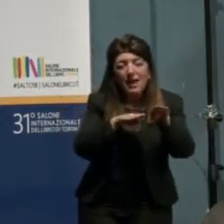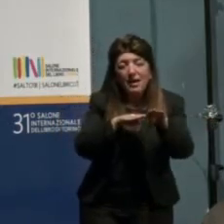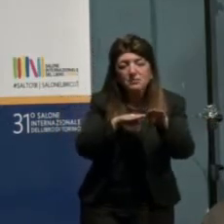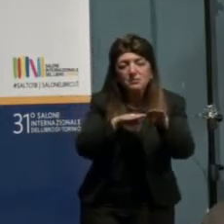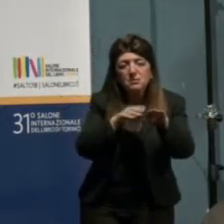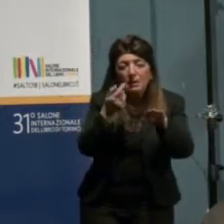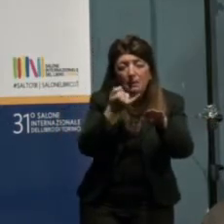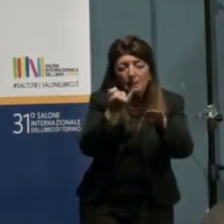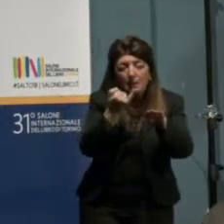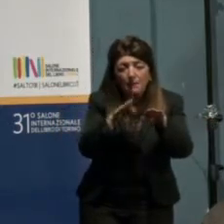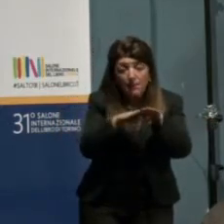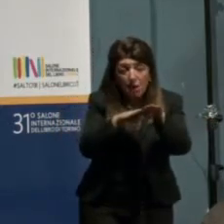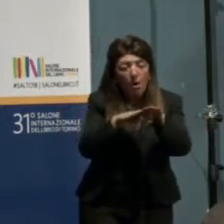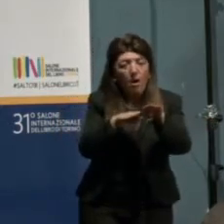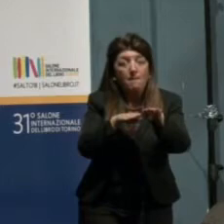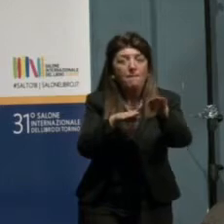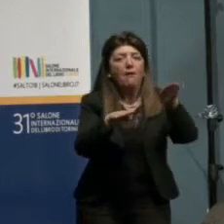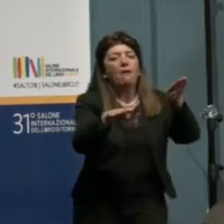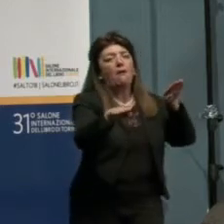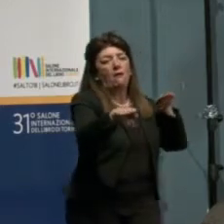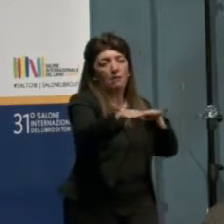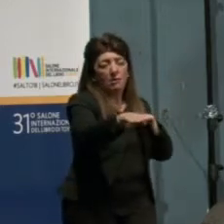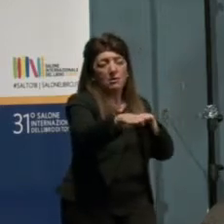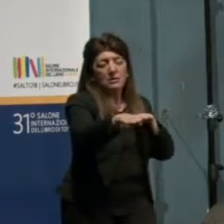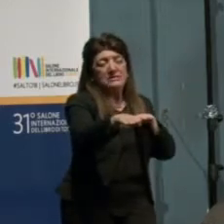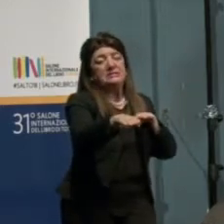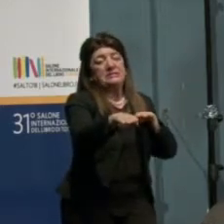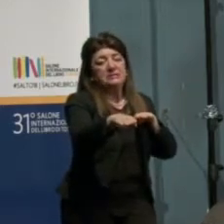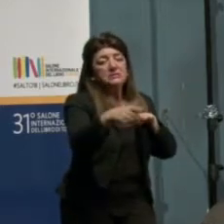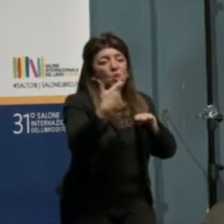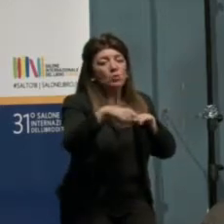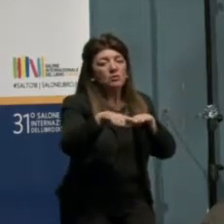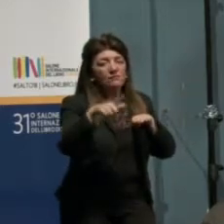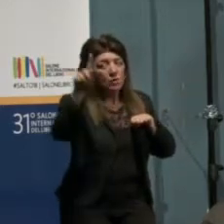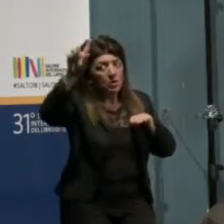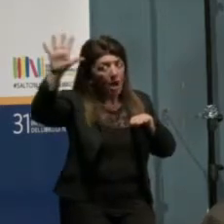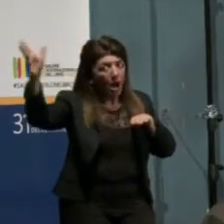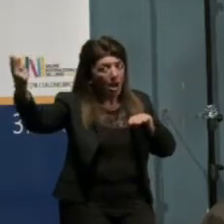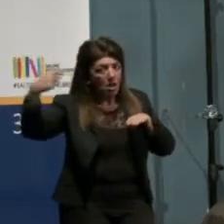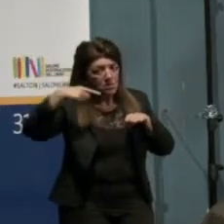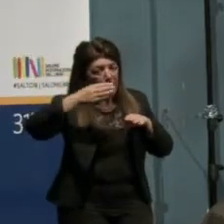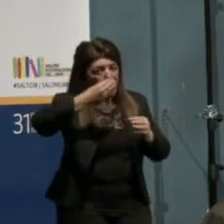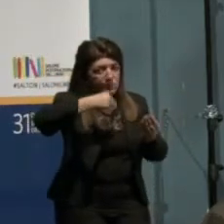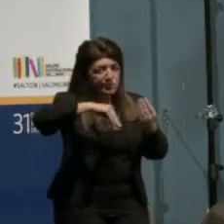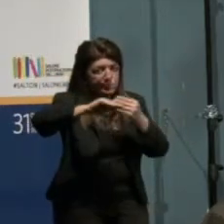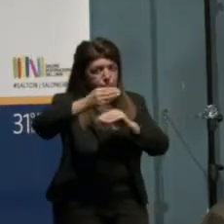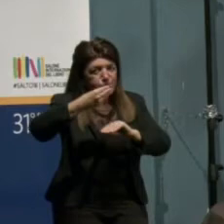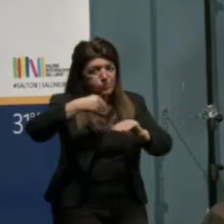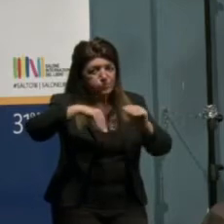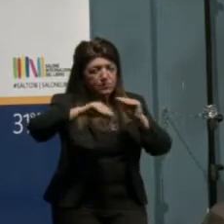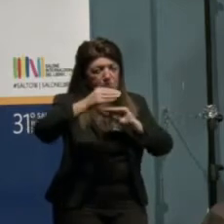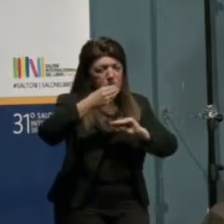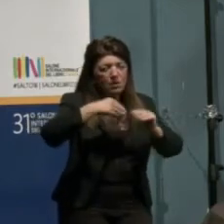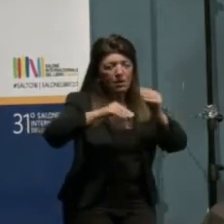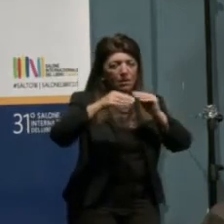passi indietro perché i vari depistaggi le varie situazioni in cui si